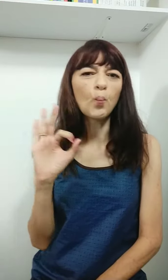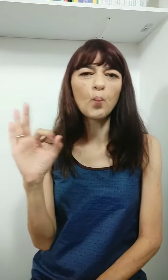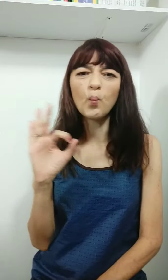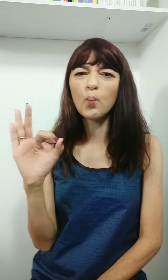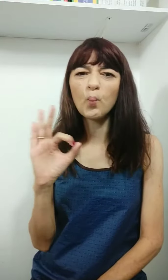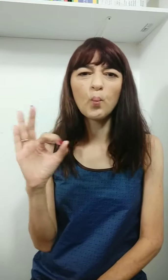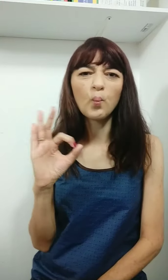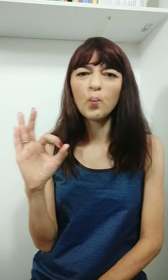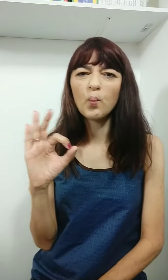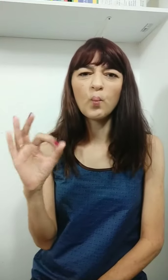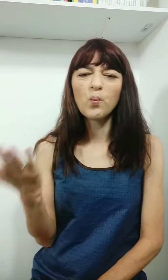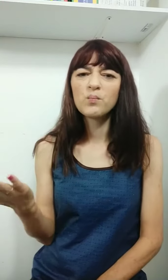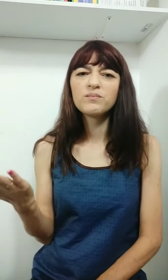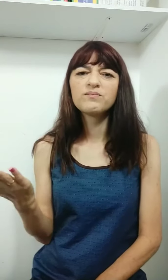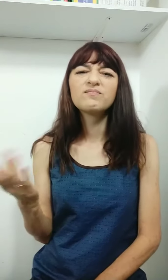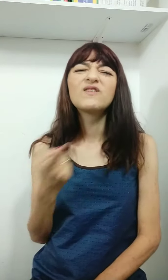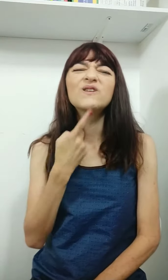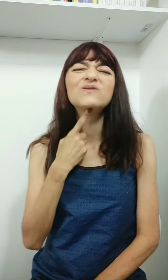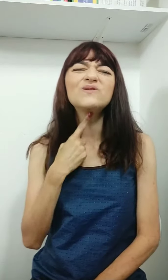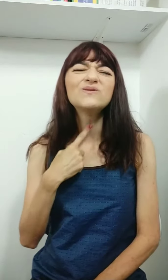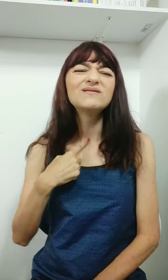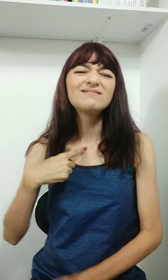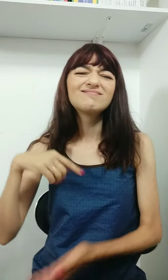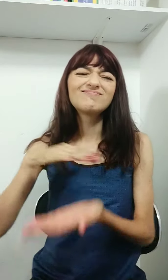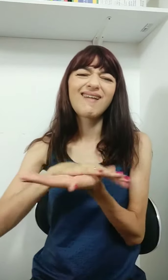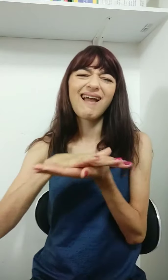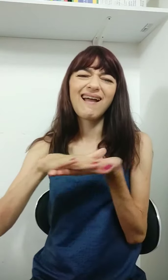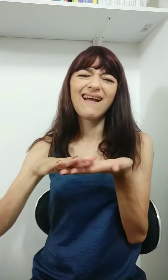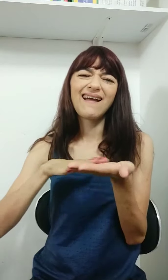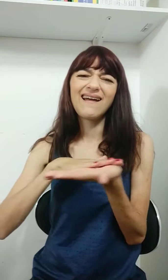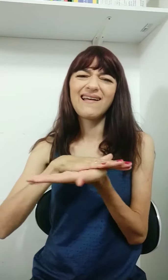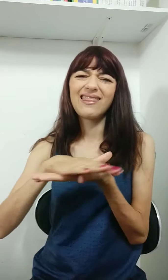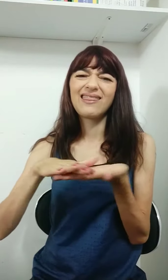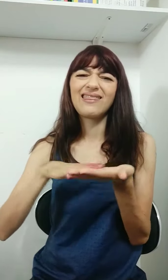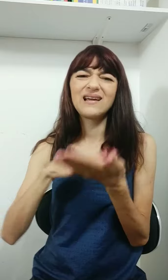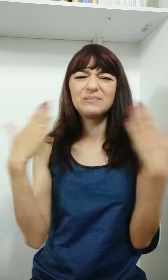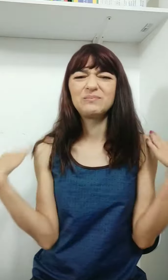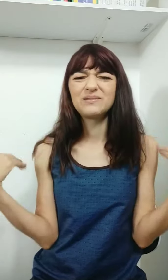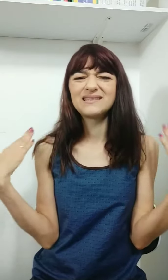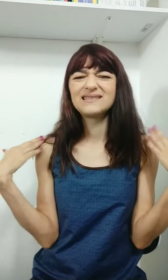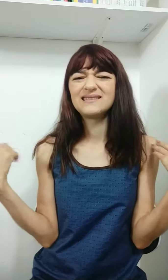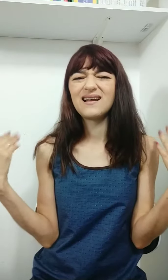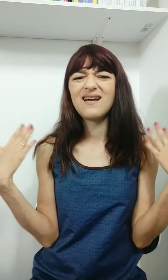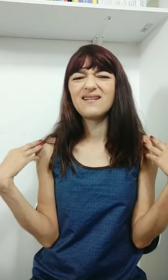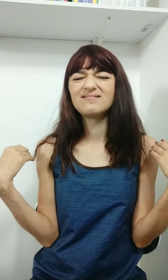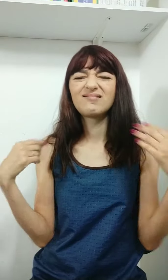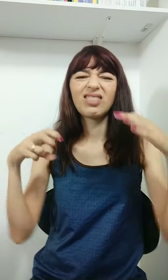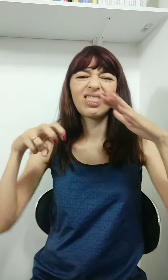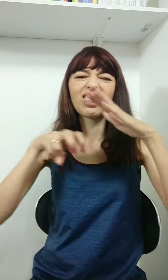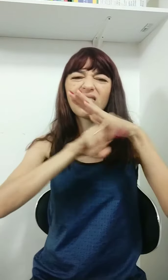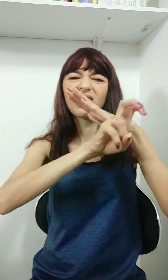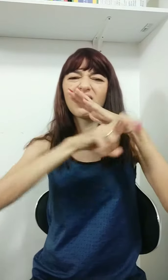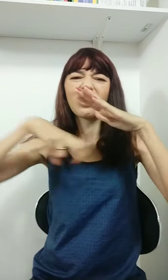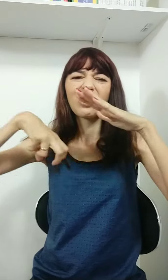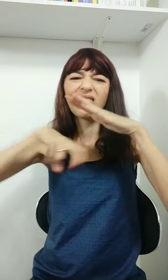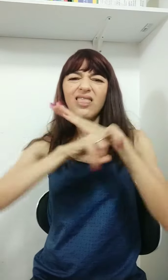Não estou assim com nenhuma vontade de passear, sabe? Olha só, essa expressão significa, não, estou sem vontade